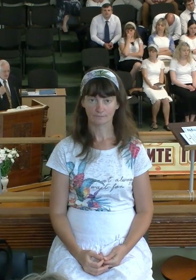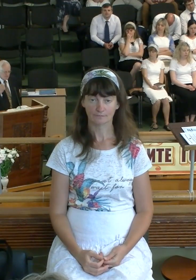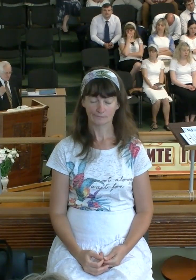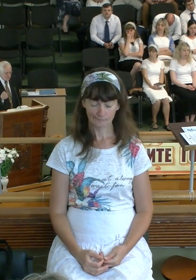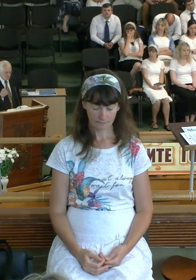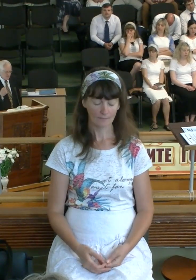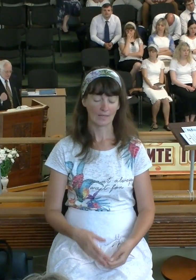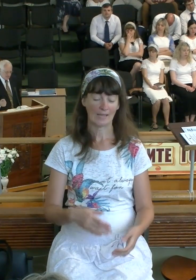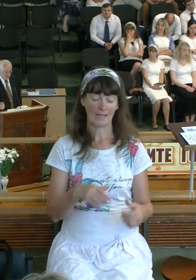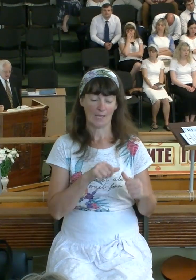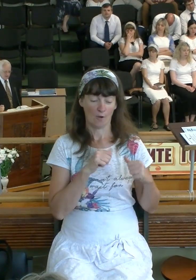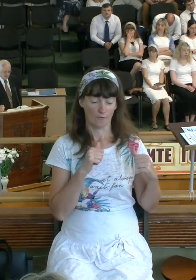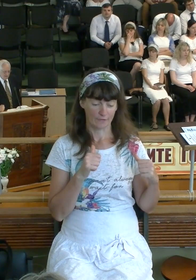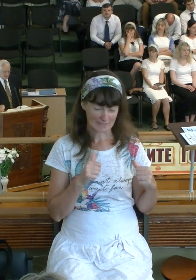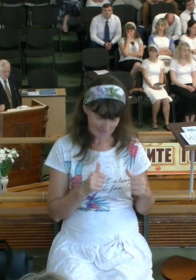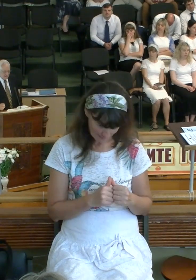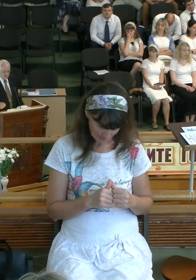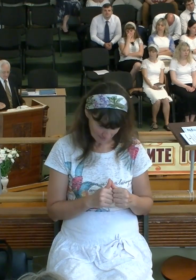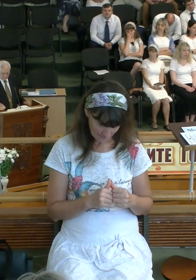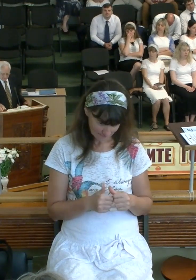Христос, можно